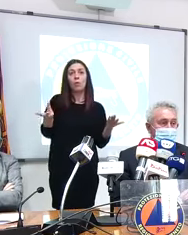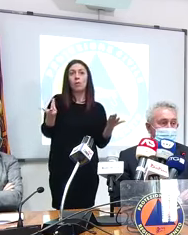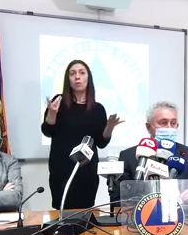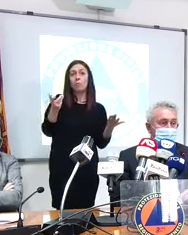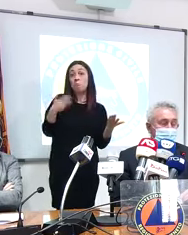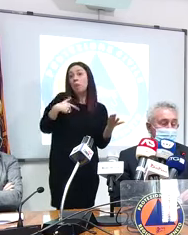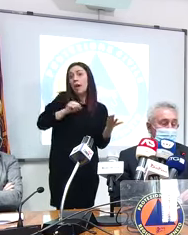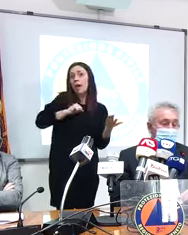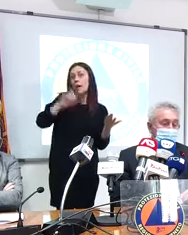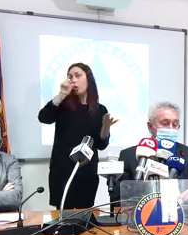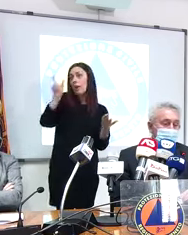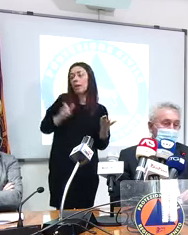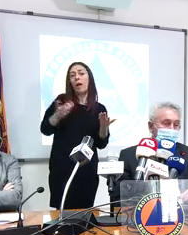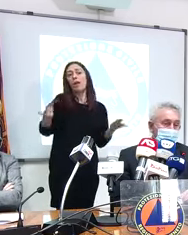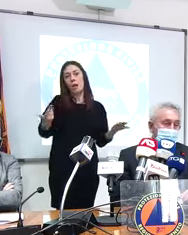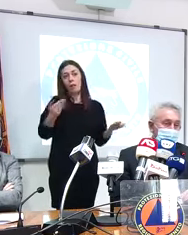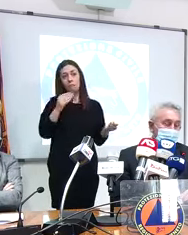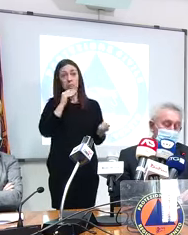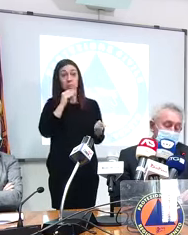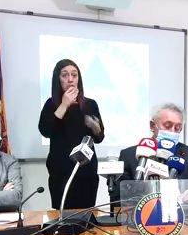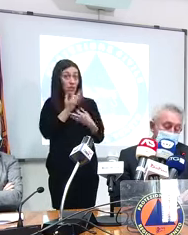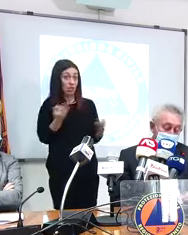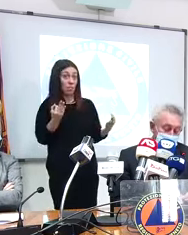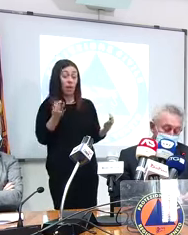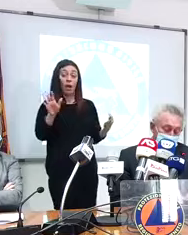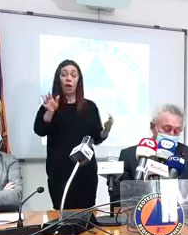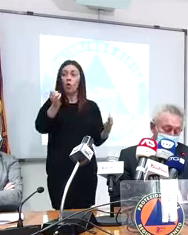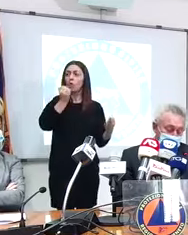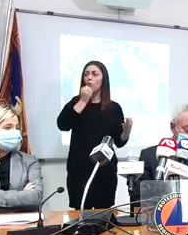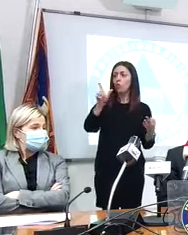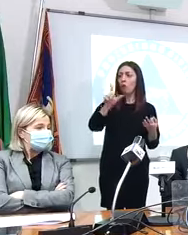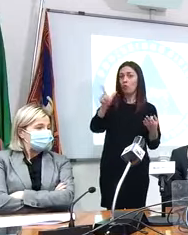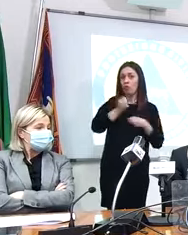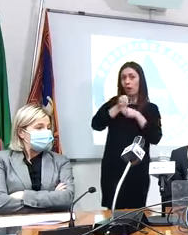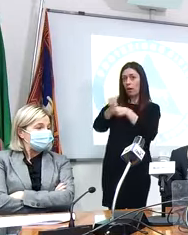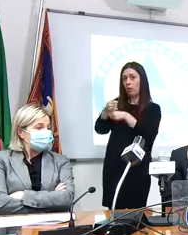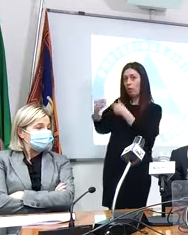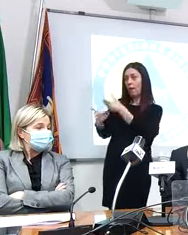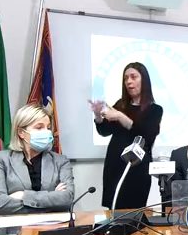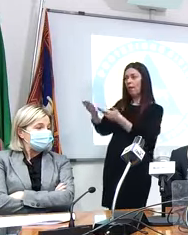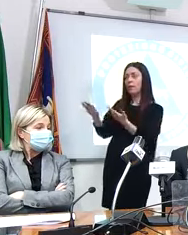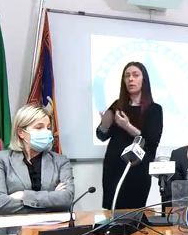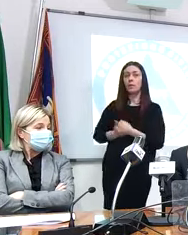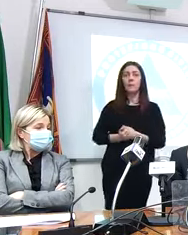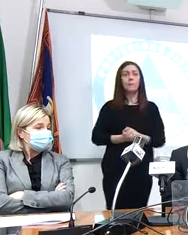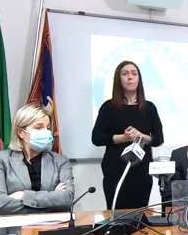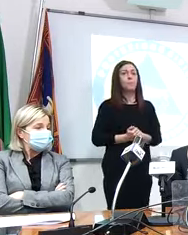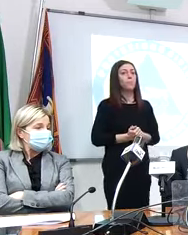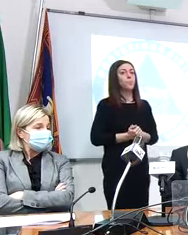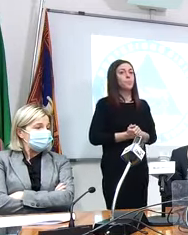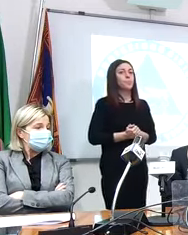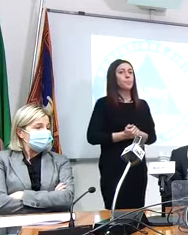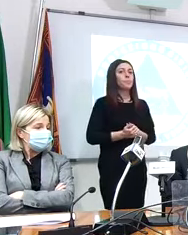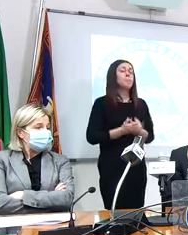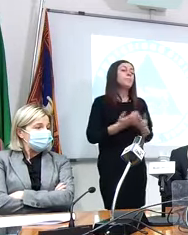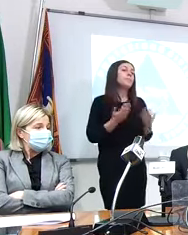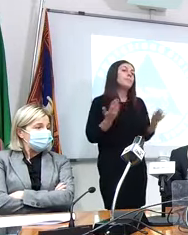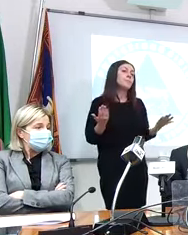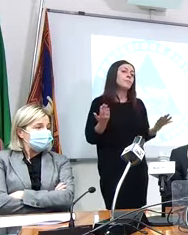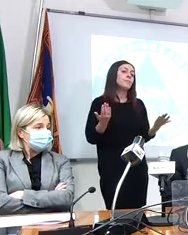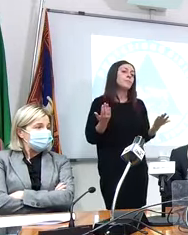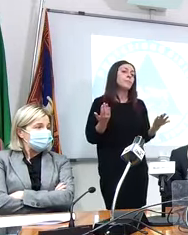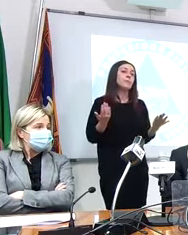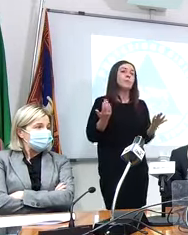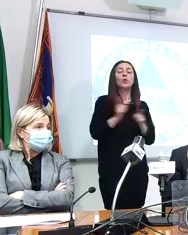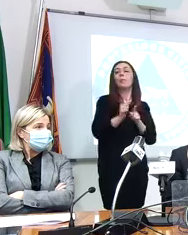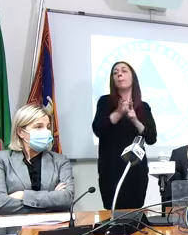fatto. Scusami, Luciano. No, c'è da dire che una causa sola, sì, o